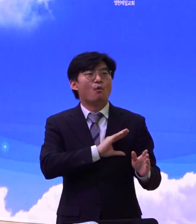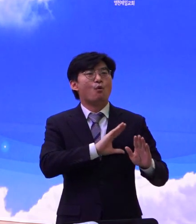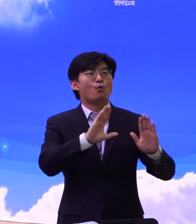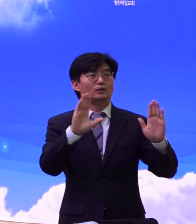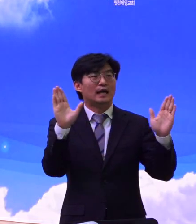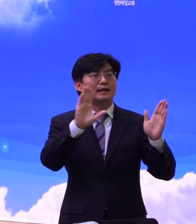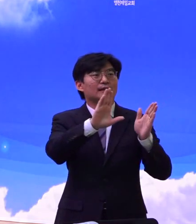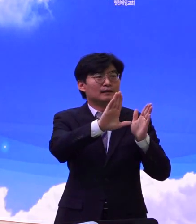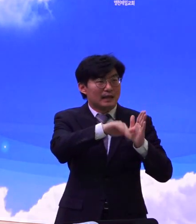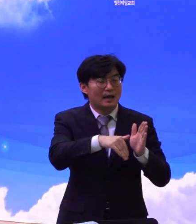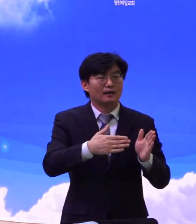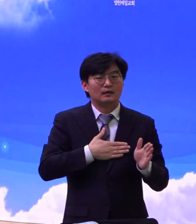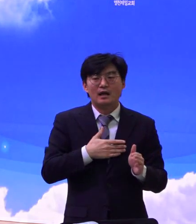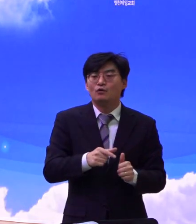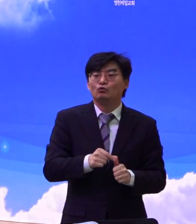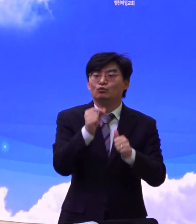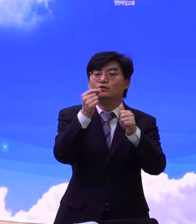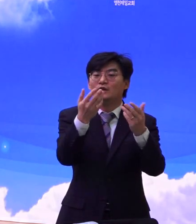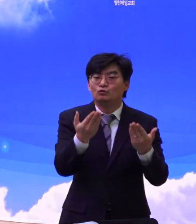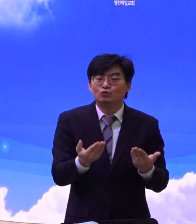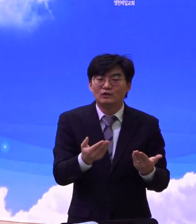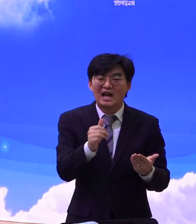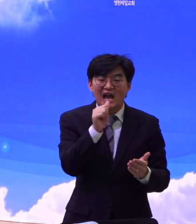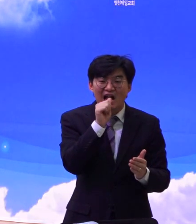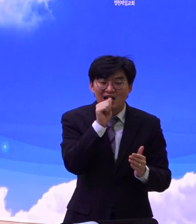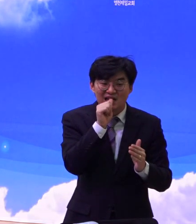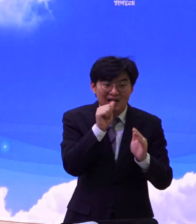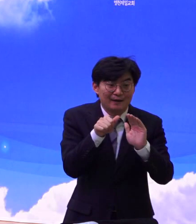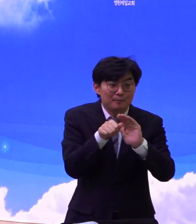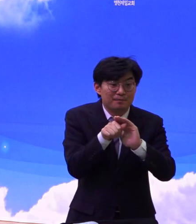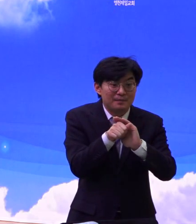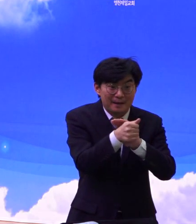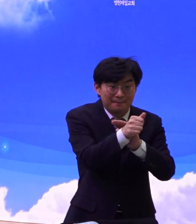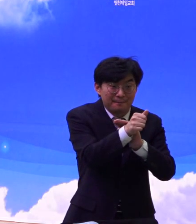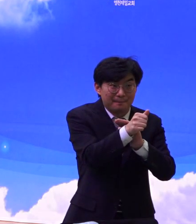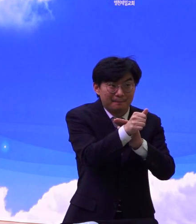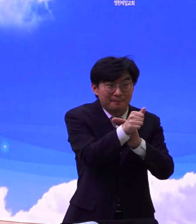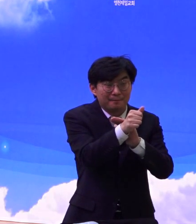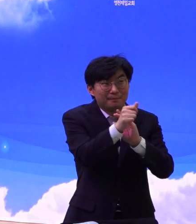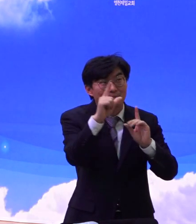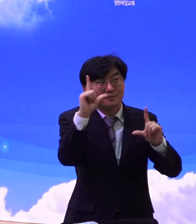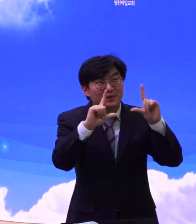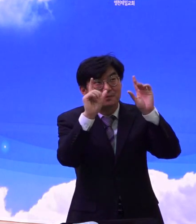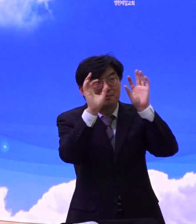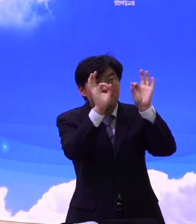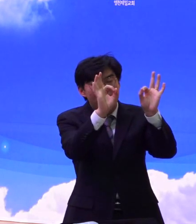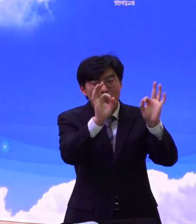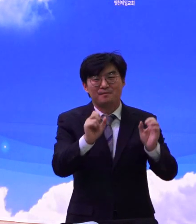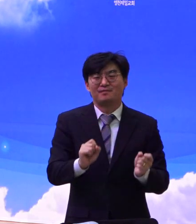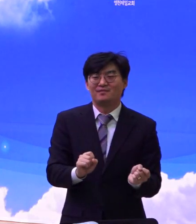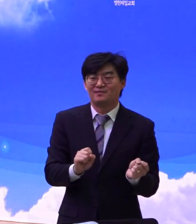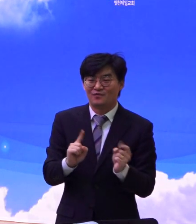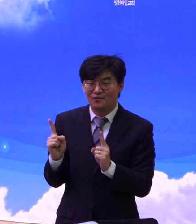그 앞에서 분양해 왔으니까, 하나님처럼 생각했으니까 그것은 당연했을 거라 생각합니다.